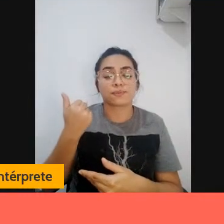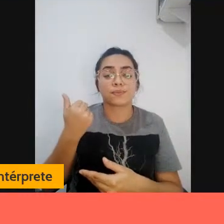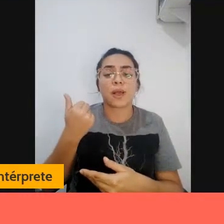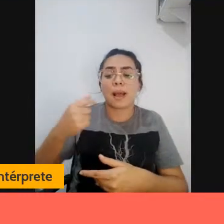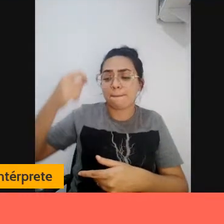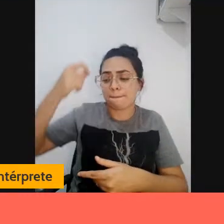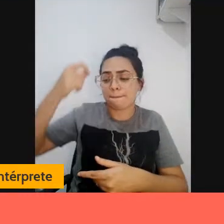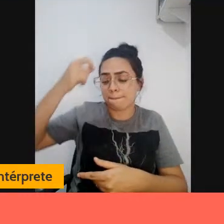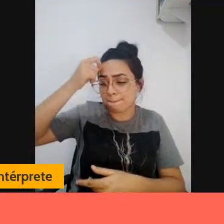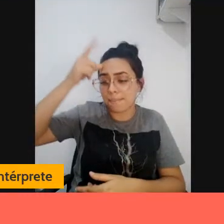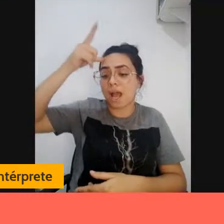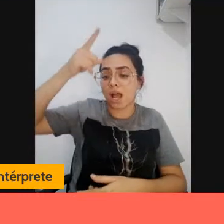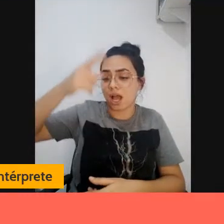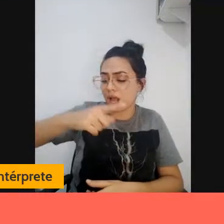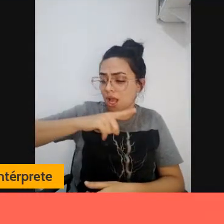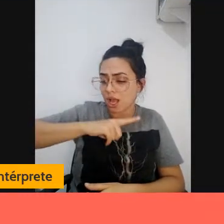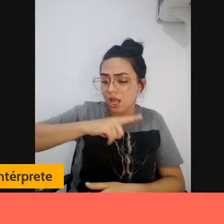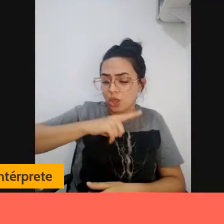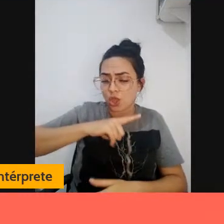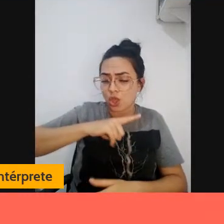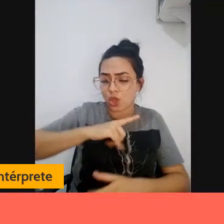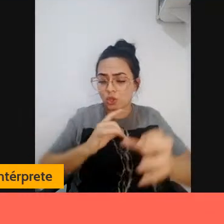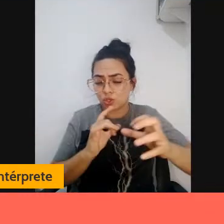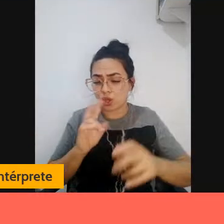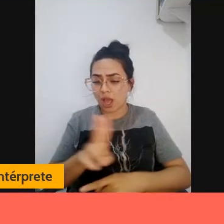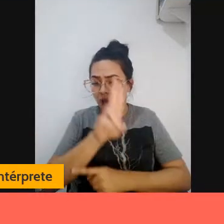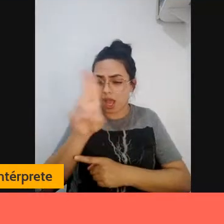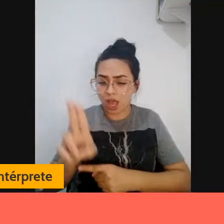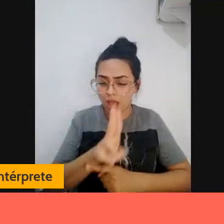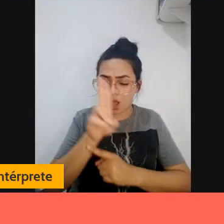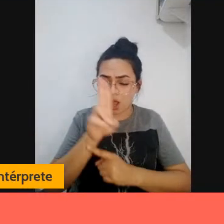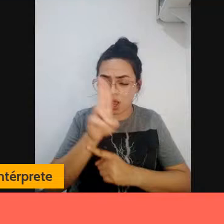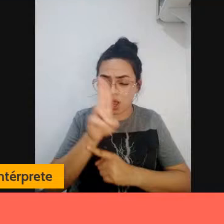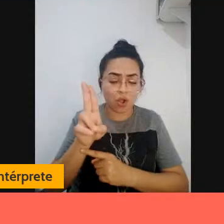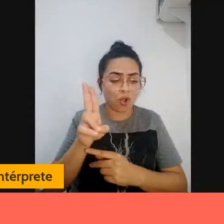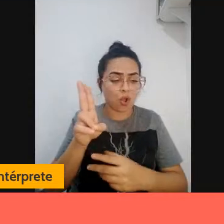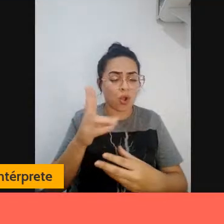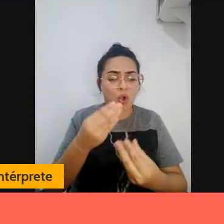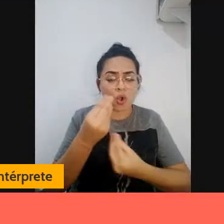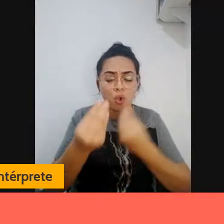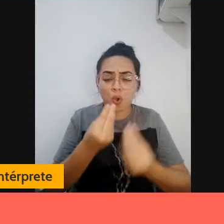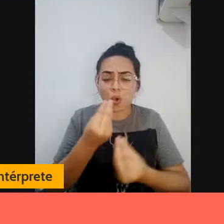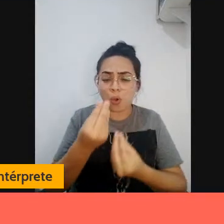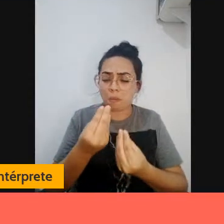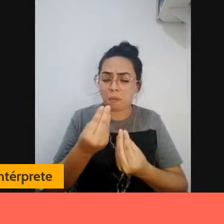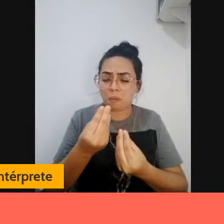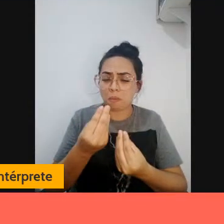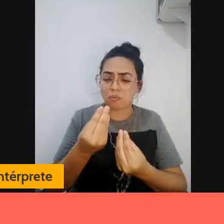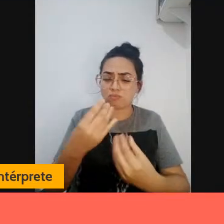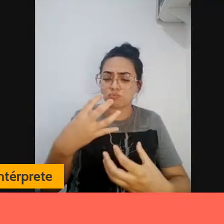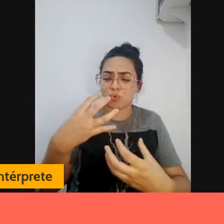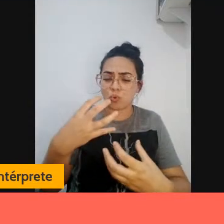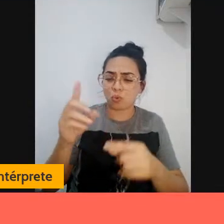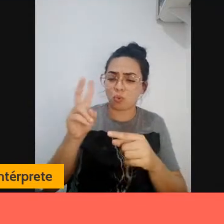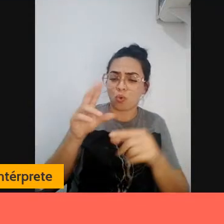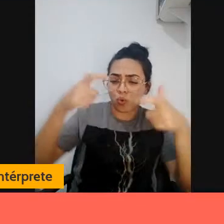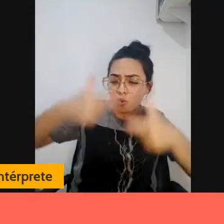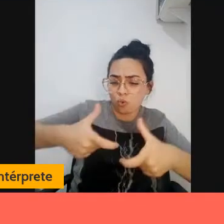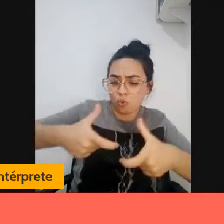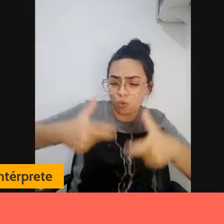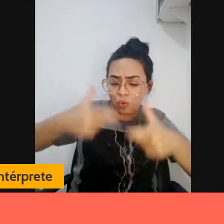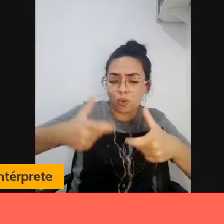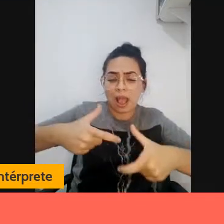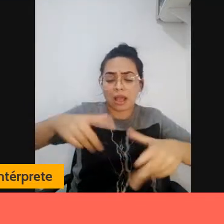ideia de que é a universidade, como proprietário de conhecimento,